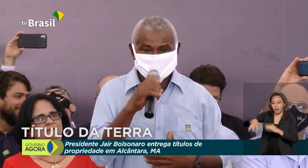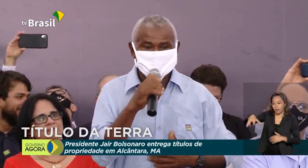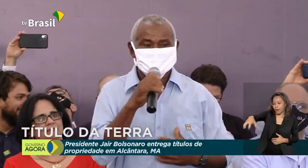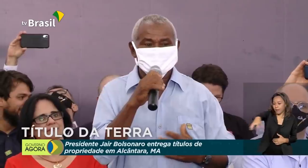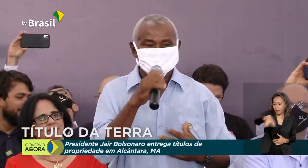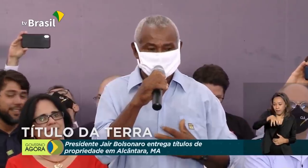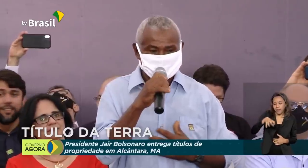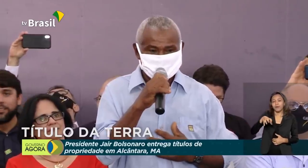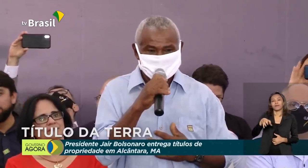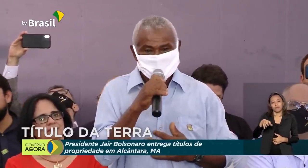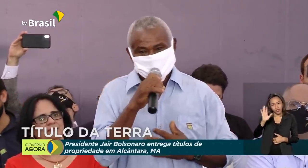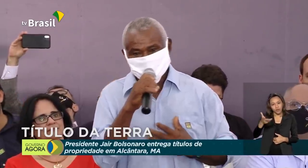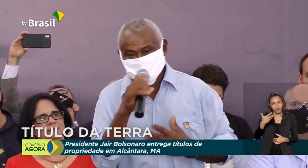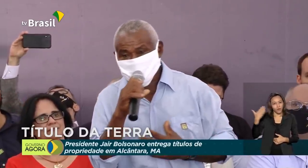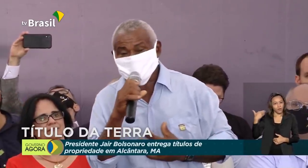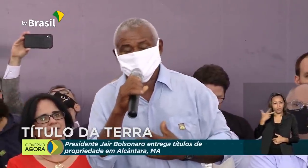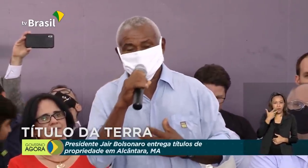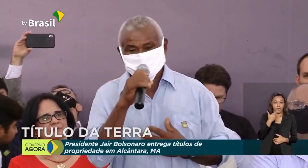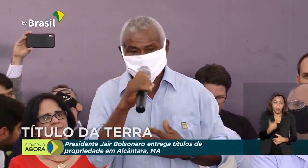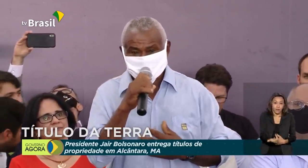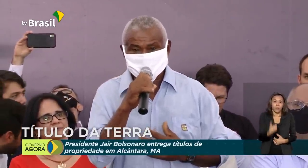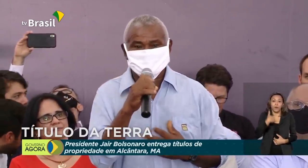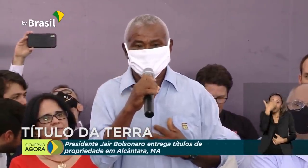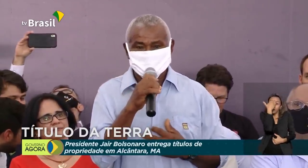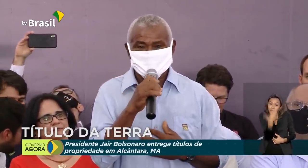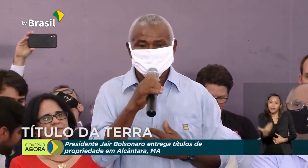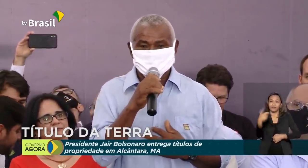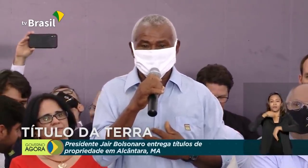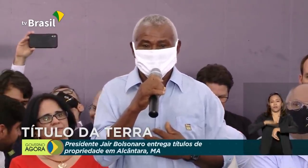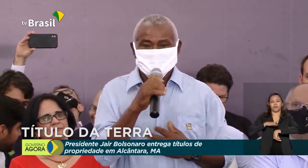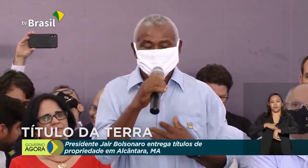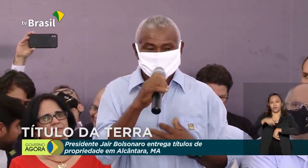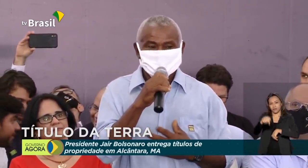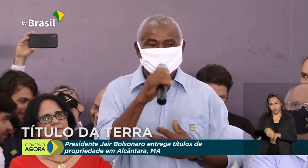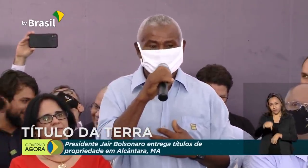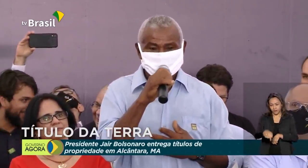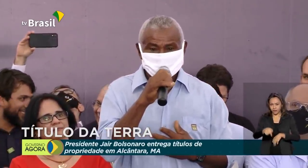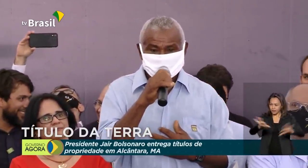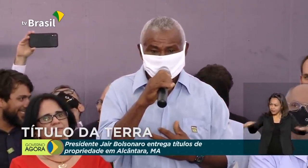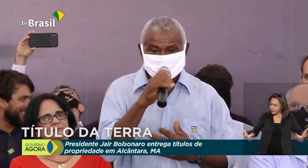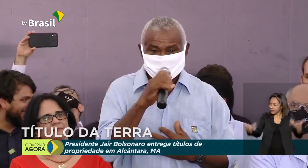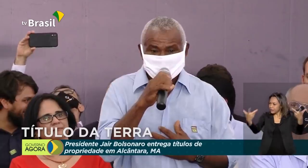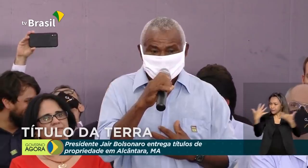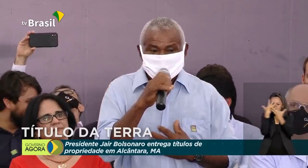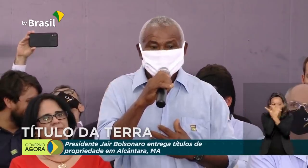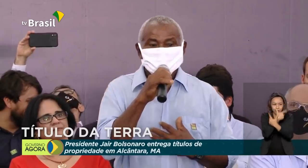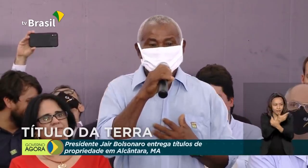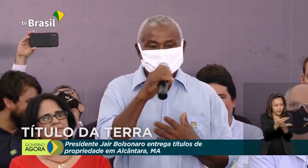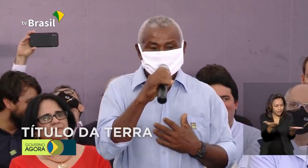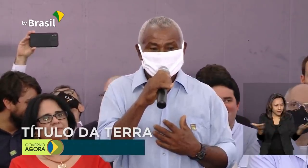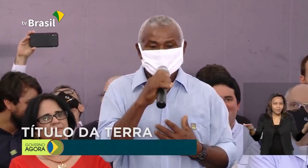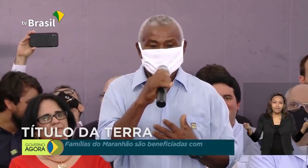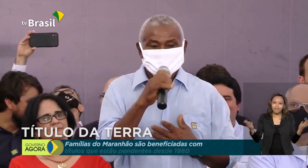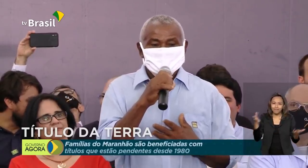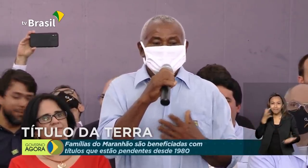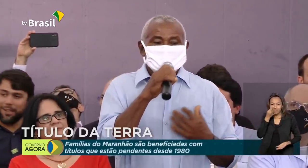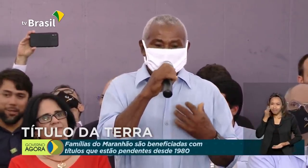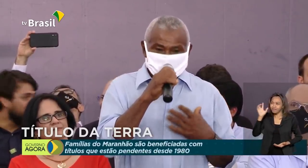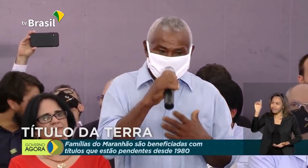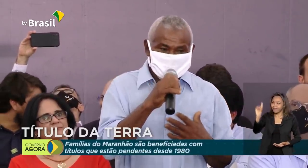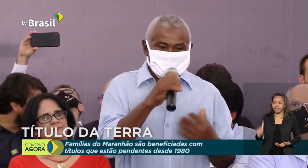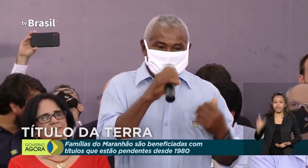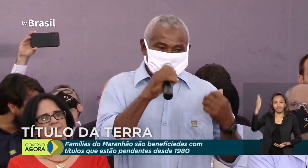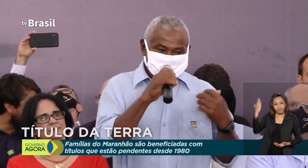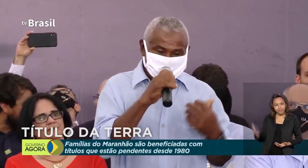comunidades, como foi dito. Então, eu agradeço muito esse momento, essa cerimônia muito bonita, com o seu presidente